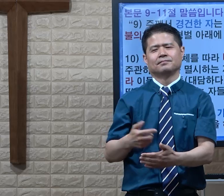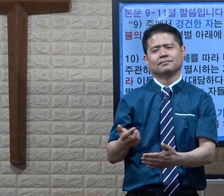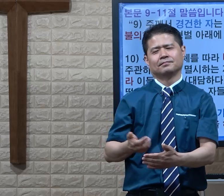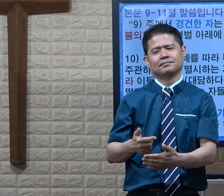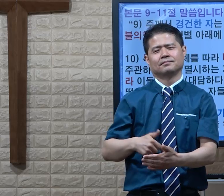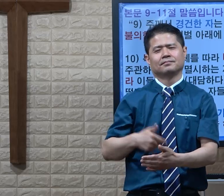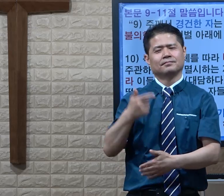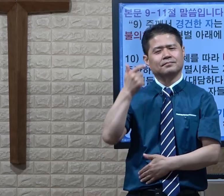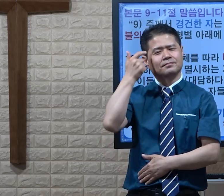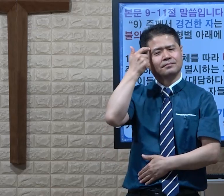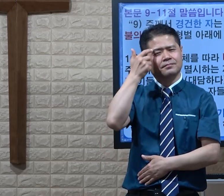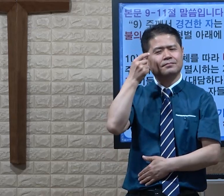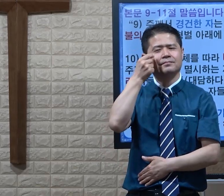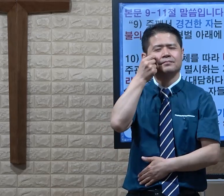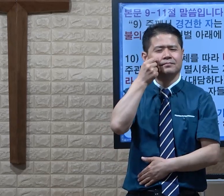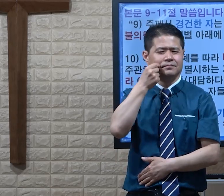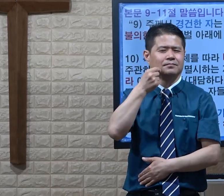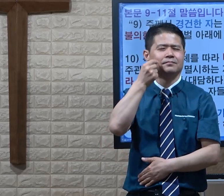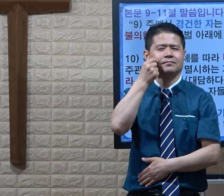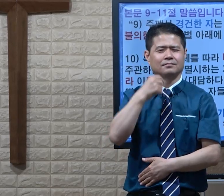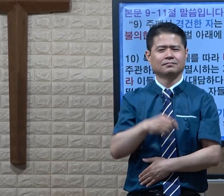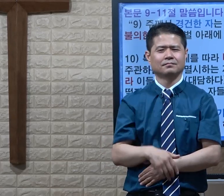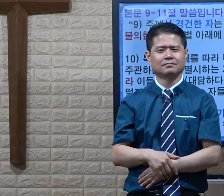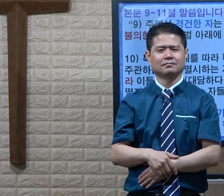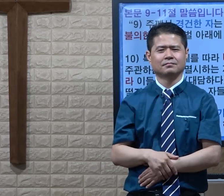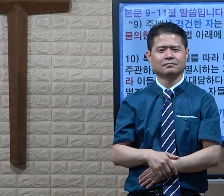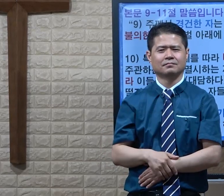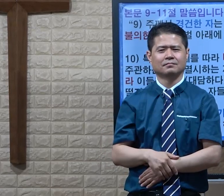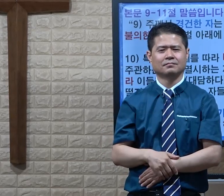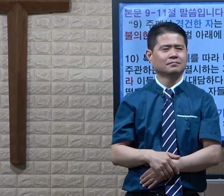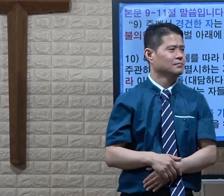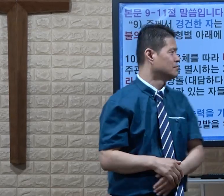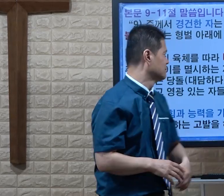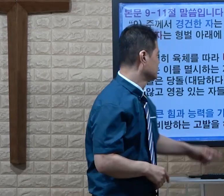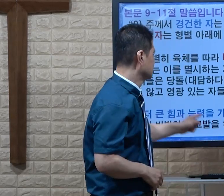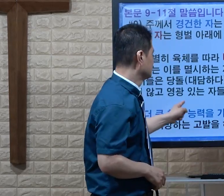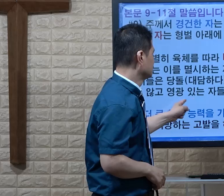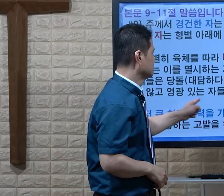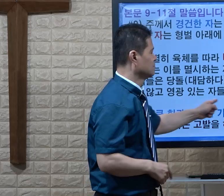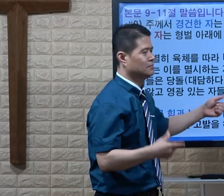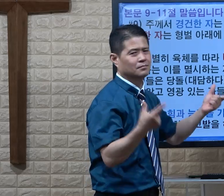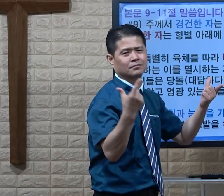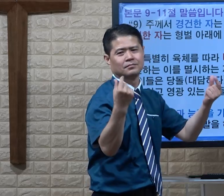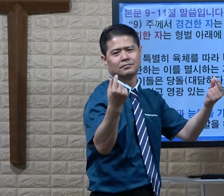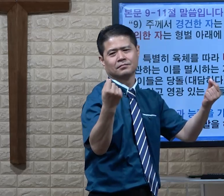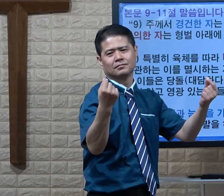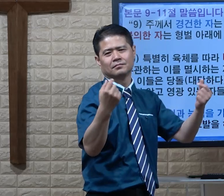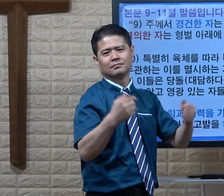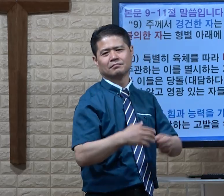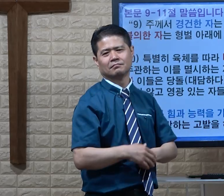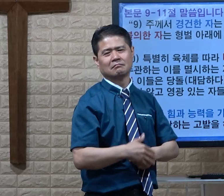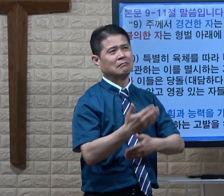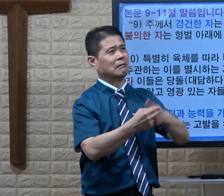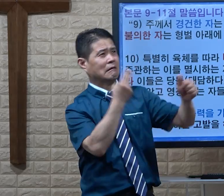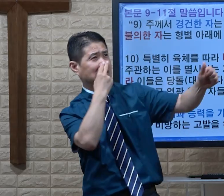저는 잠잠히 애끓는 마음으로 눈물을 흘렸던 적이 생각납니다. 이거와